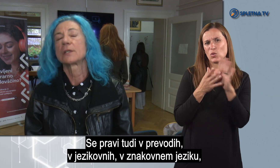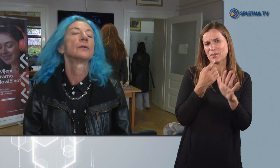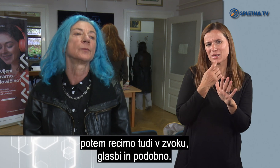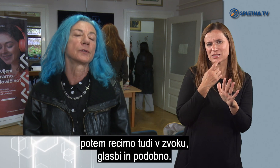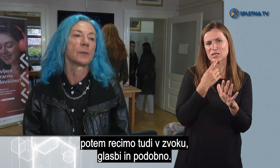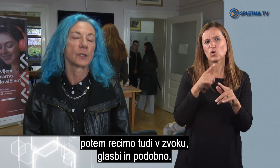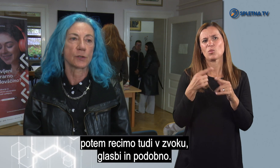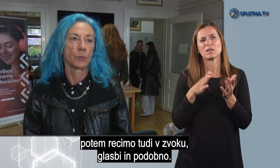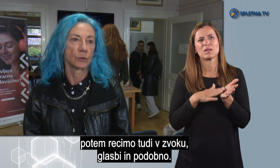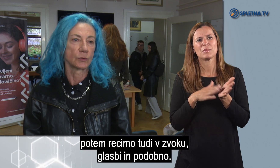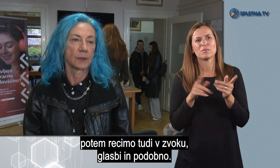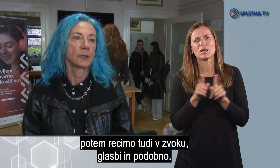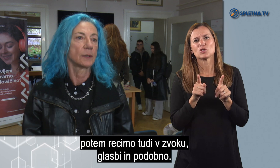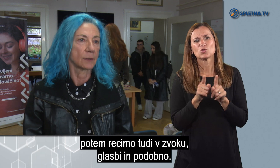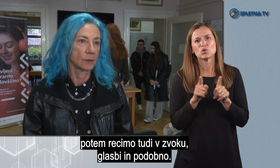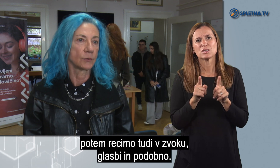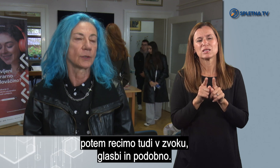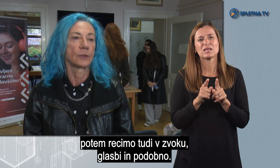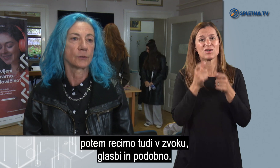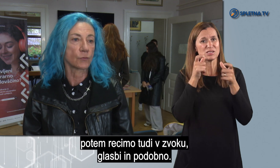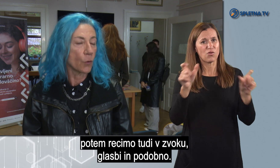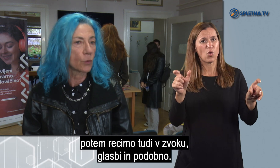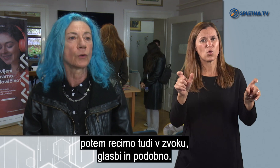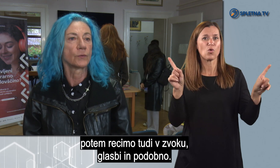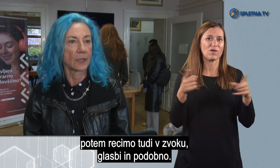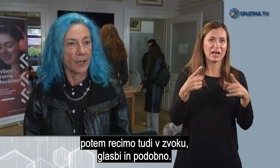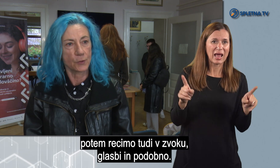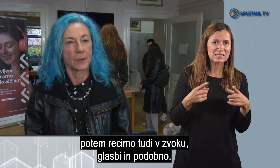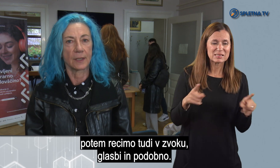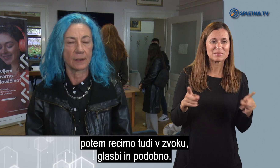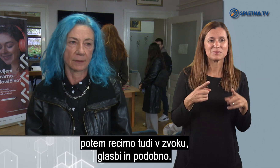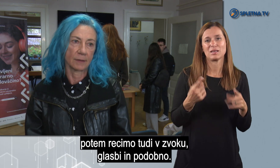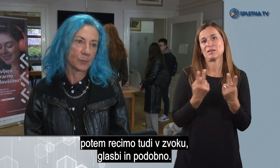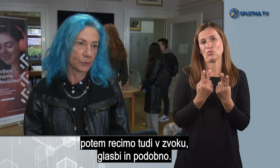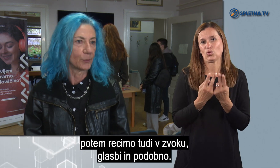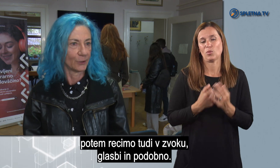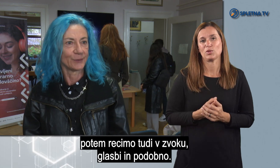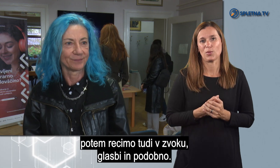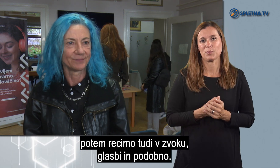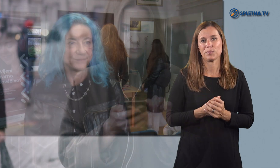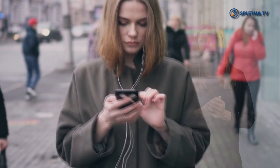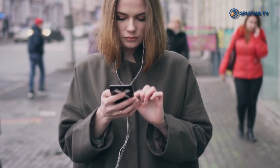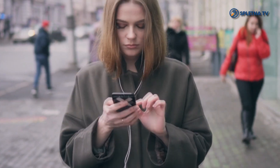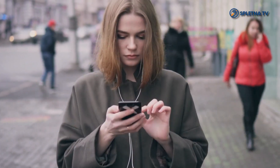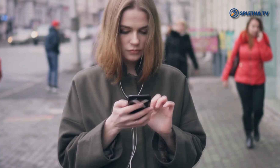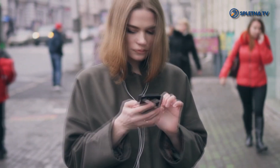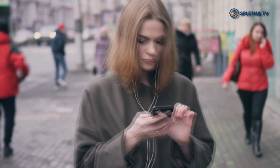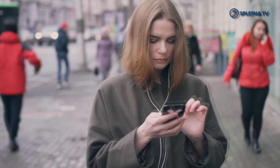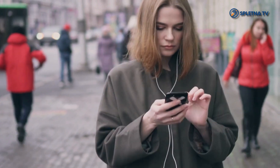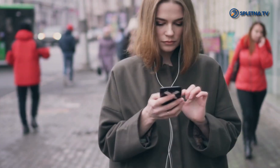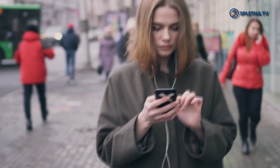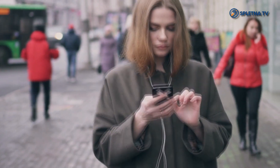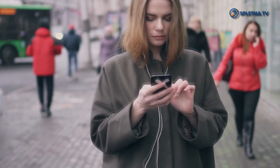znakovnem jeziku, potem recimo tudi v zvoku, v glasbi in podobno.